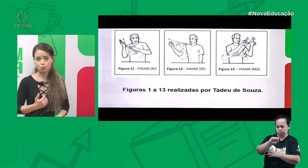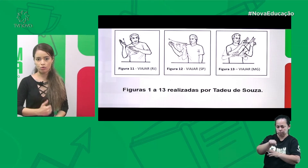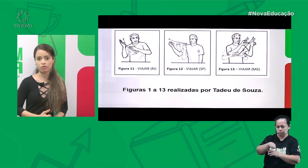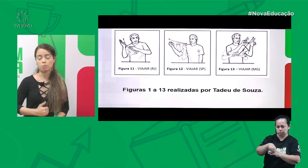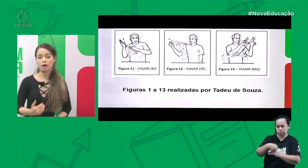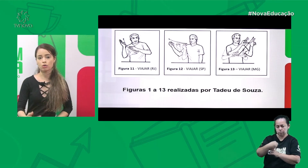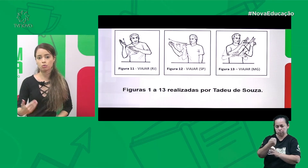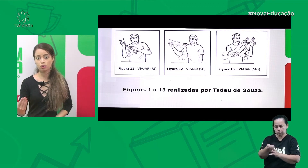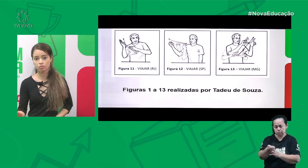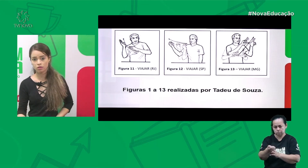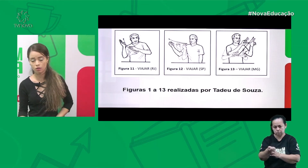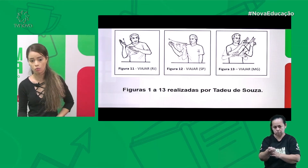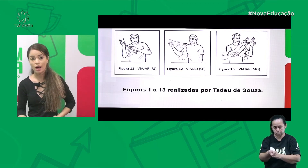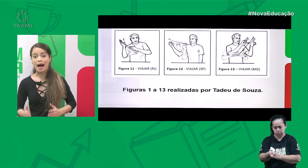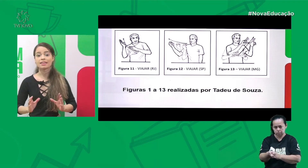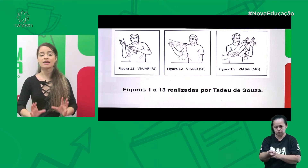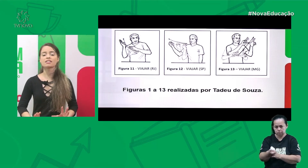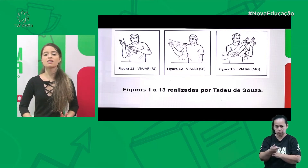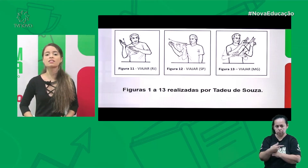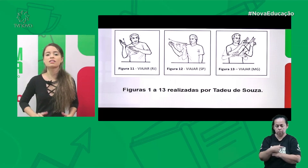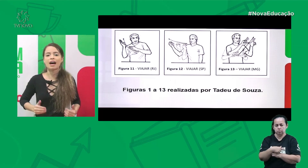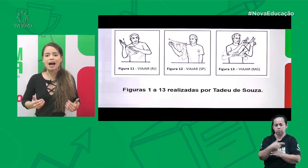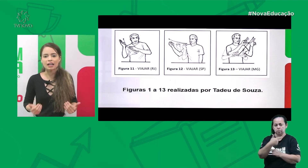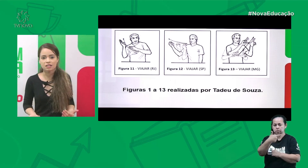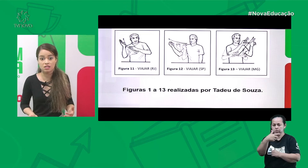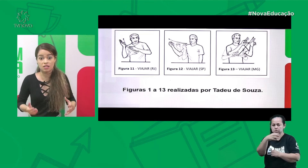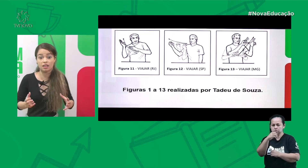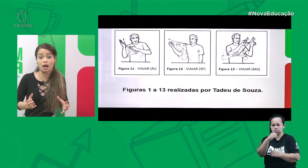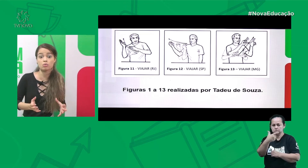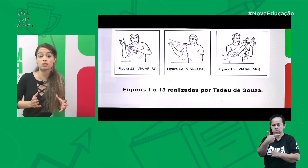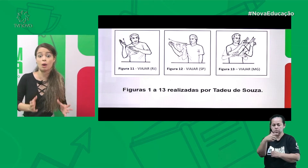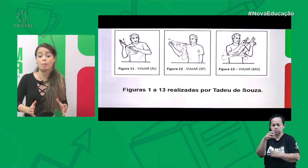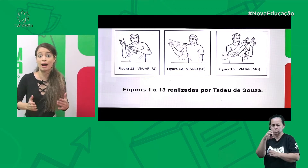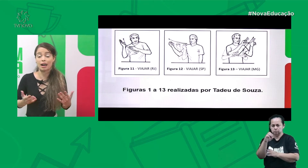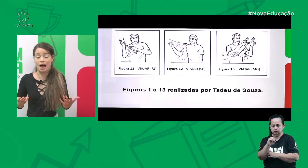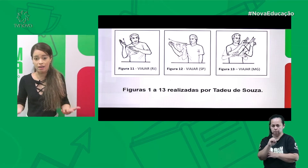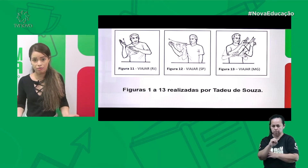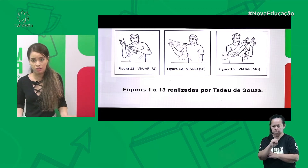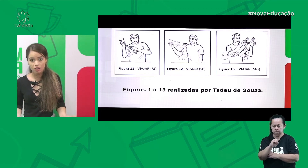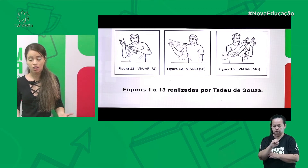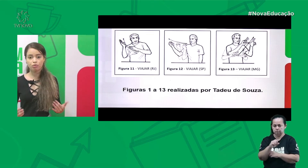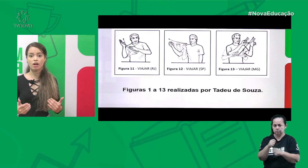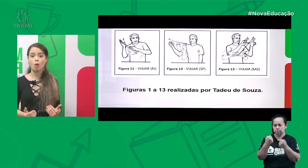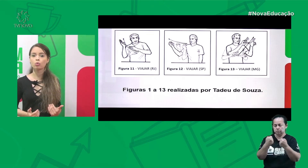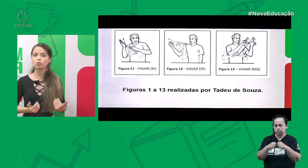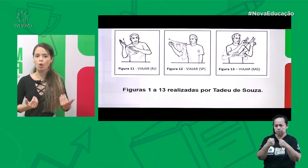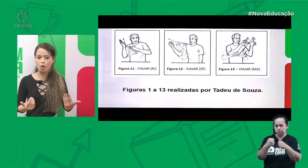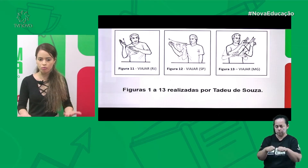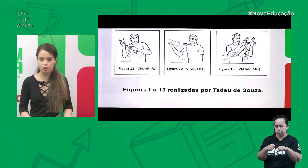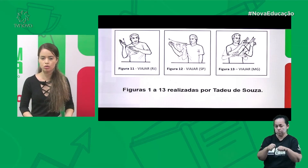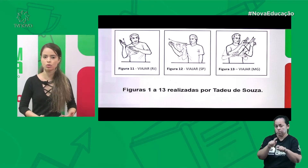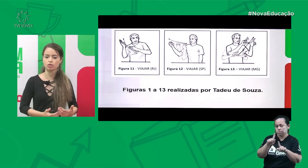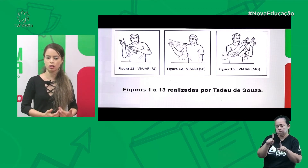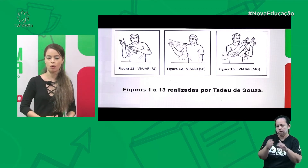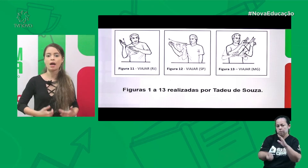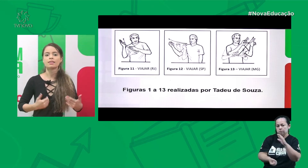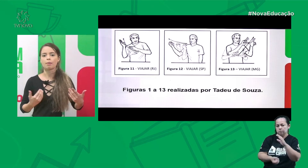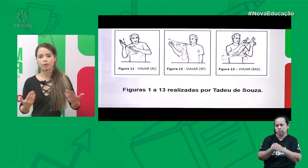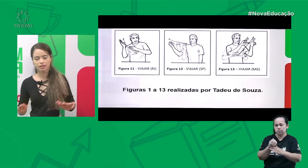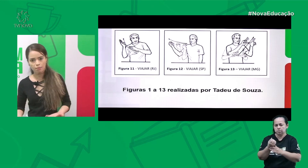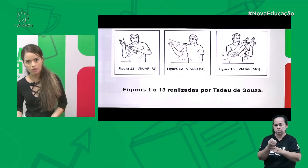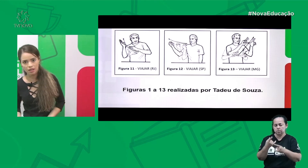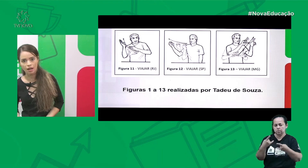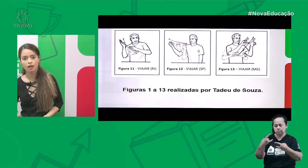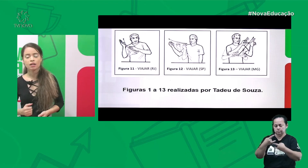de 2020 para 2021, a necessidade de se criar um sinal para a live, que foi algo novo que surgiu